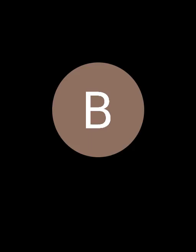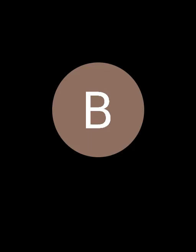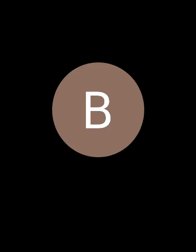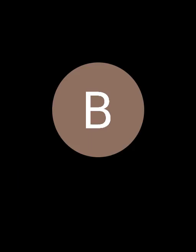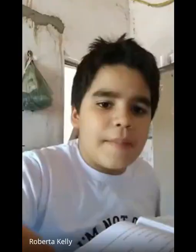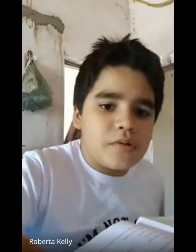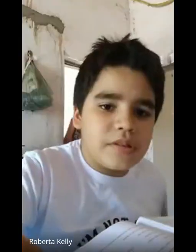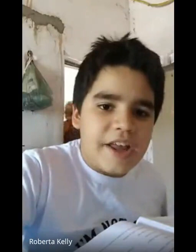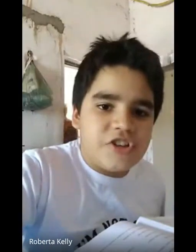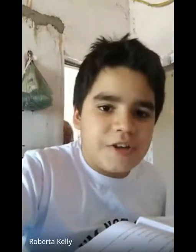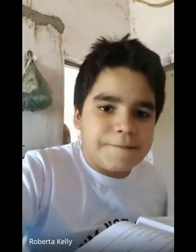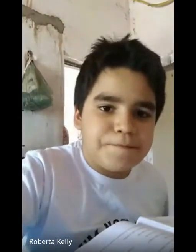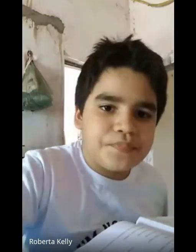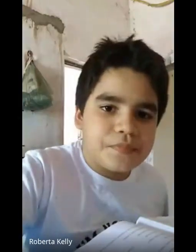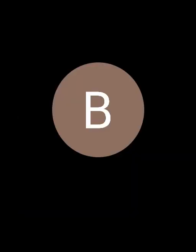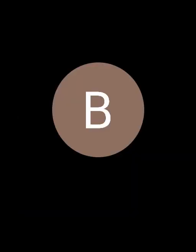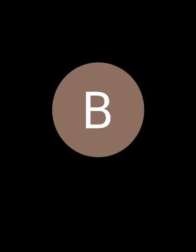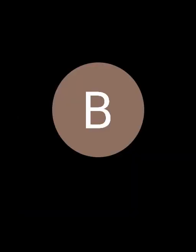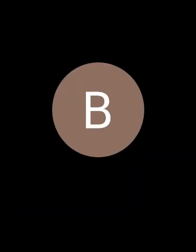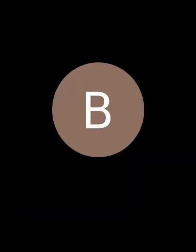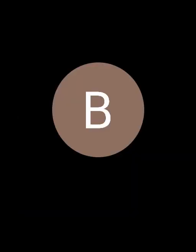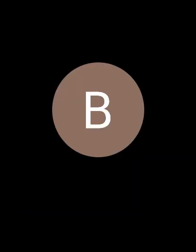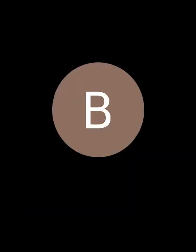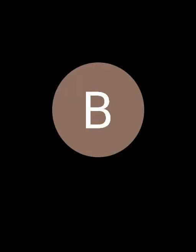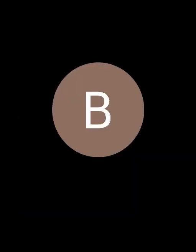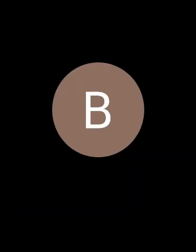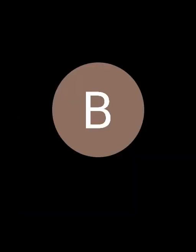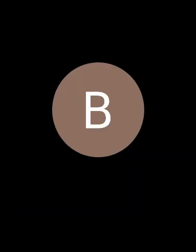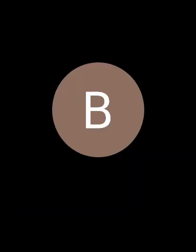tinha que Eu colocar. também gostei, tio. Voltou? Então, ótimo. Vamos lá, Ok. Caio.